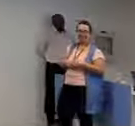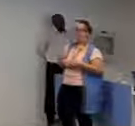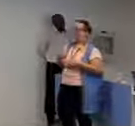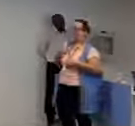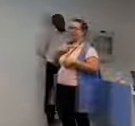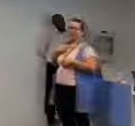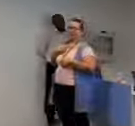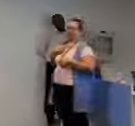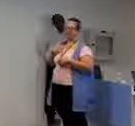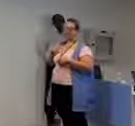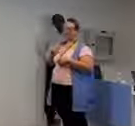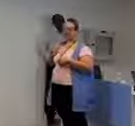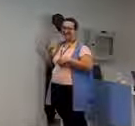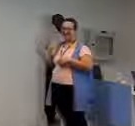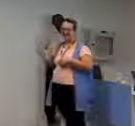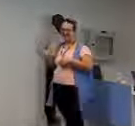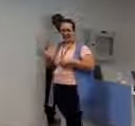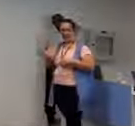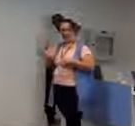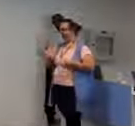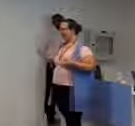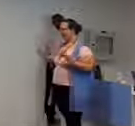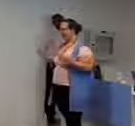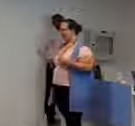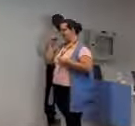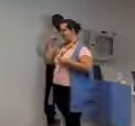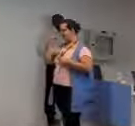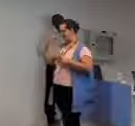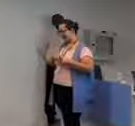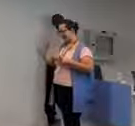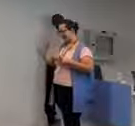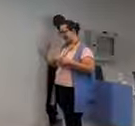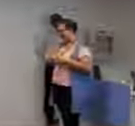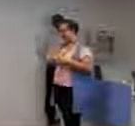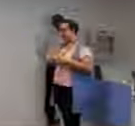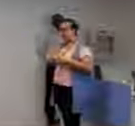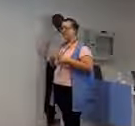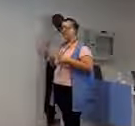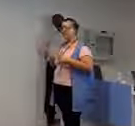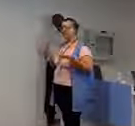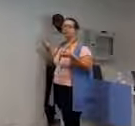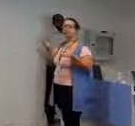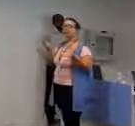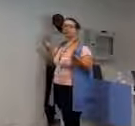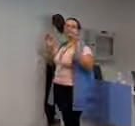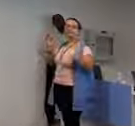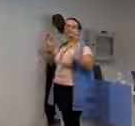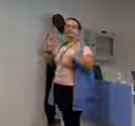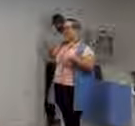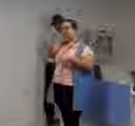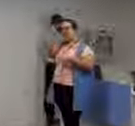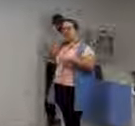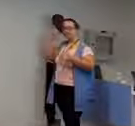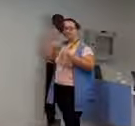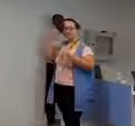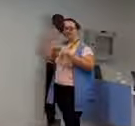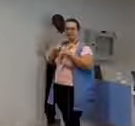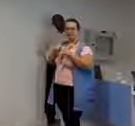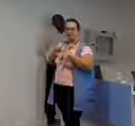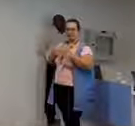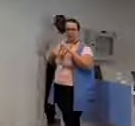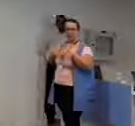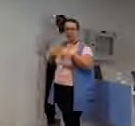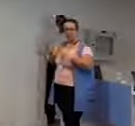Não, né? Quanto mais caro, mais difícil vender. Então existe uma pressão para que o preço final do produto seja o menor possível. Automaticamente toda a